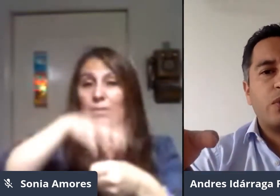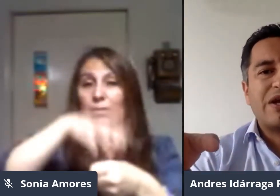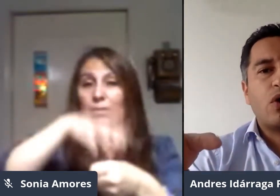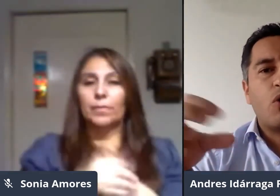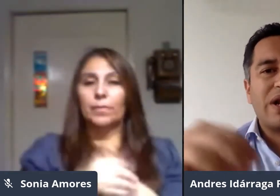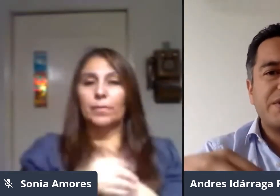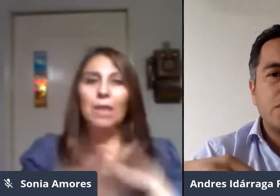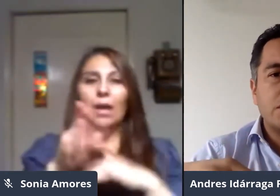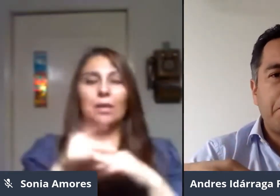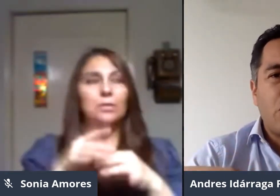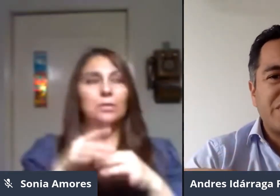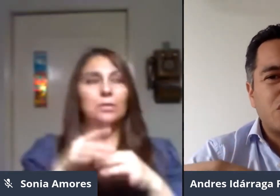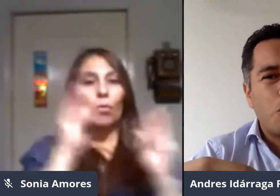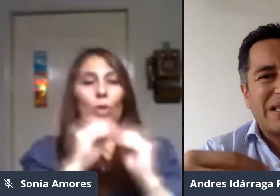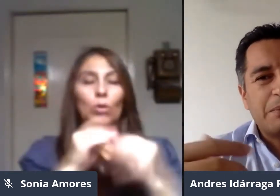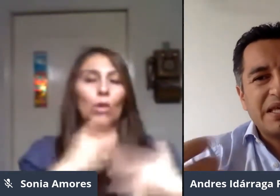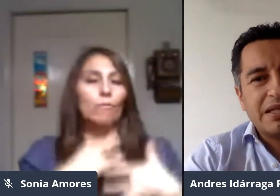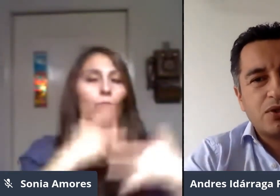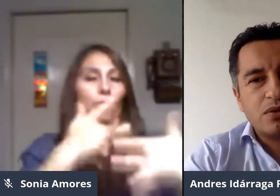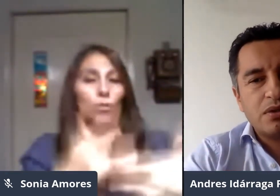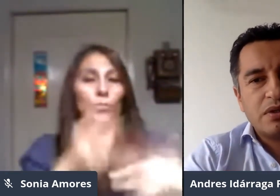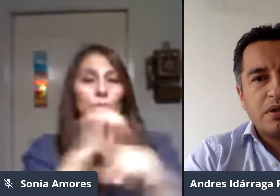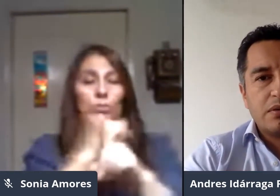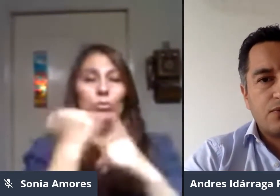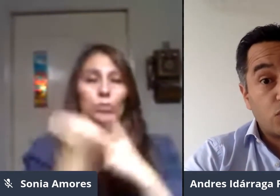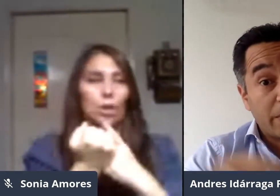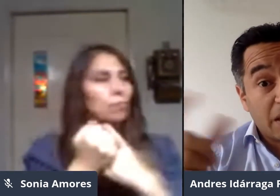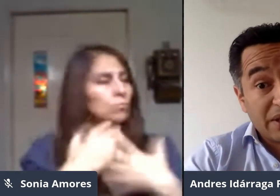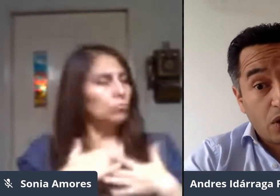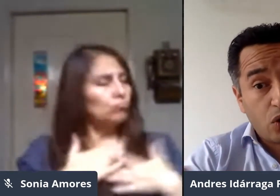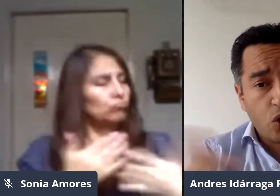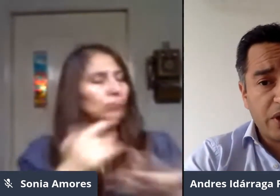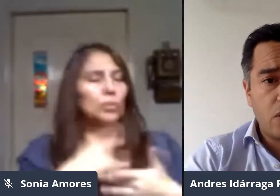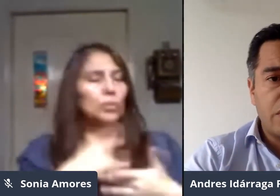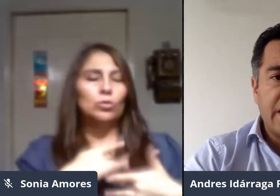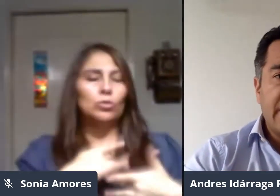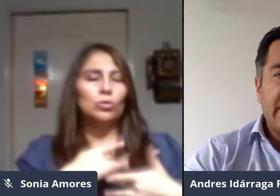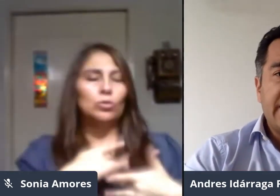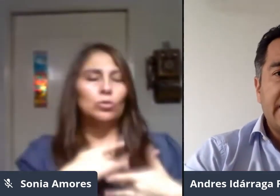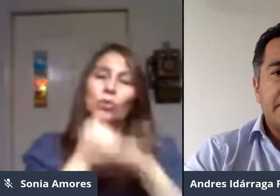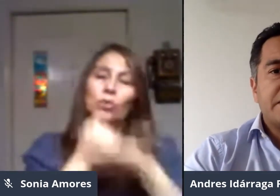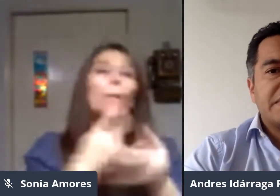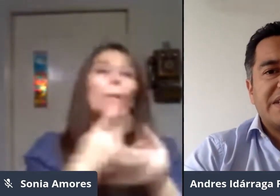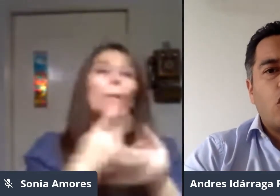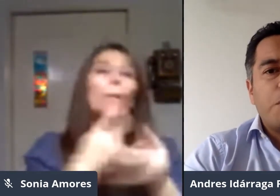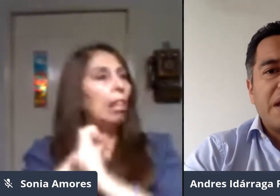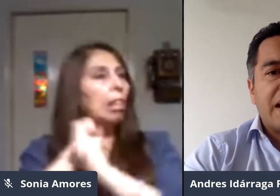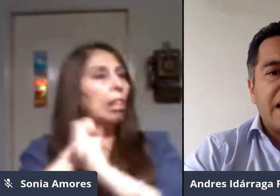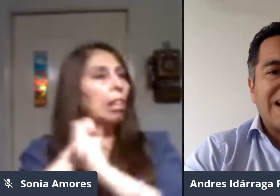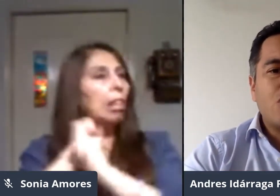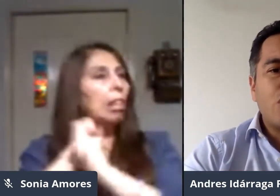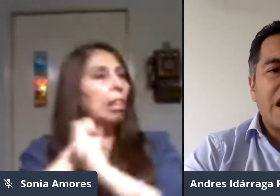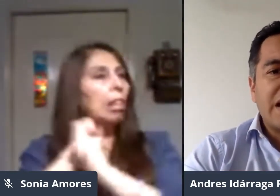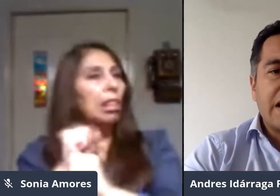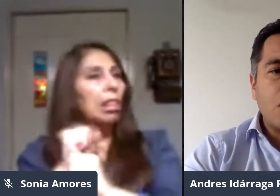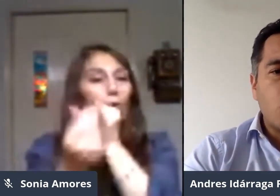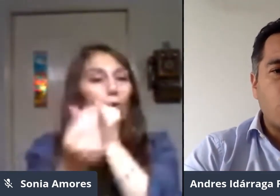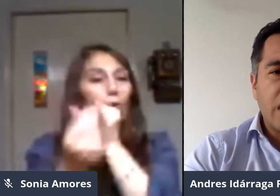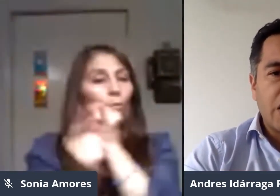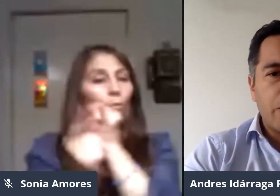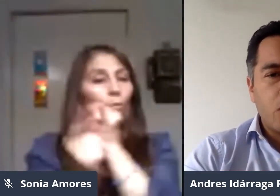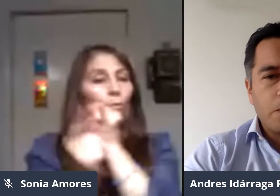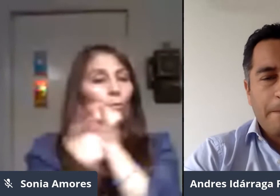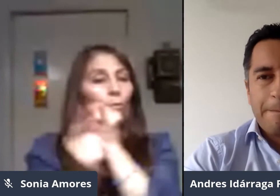social de colaboración, pero sin sometimiento, fundamentalmente a lo económico, y sin olvidar la solidaridad